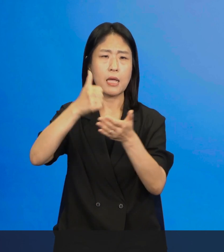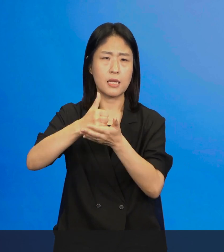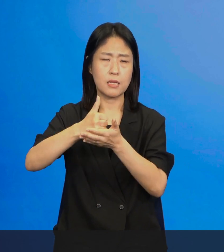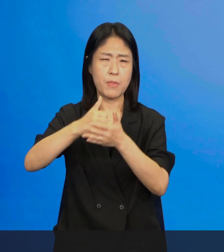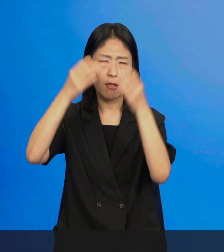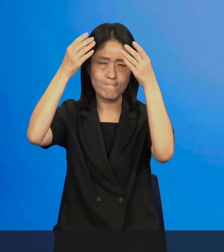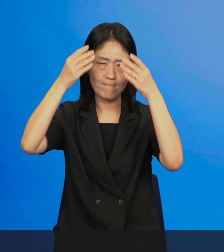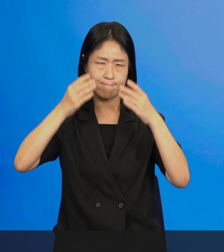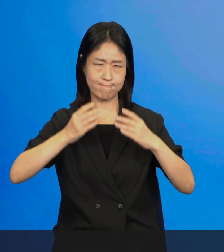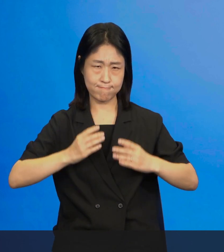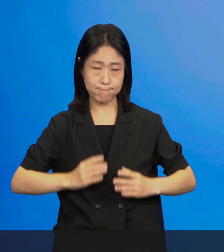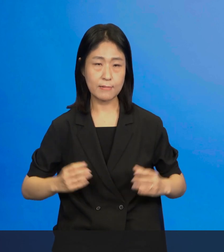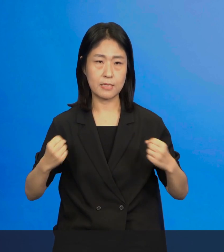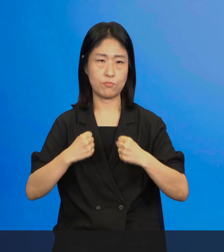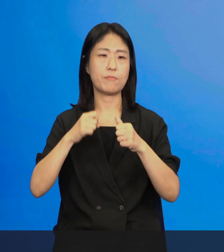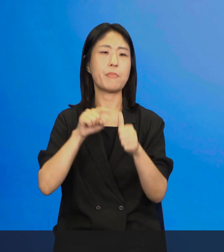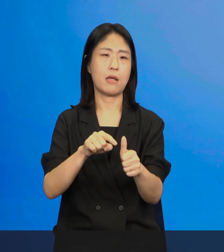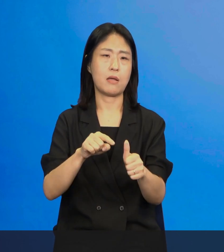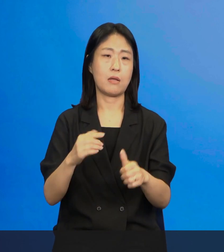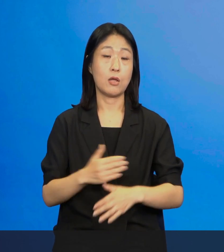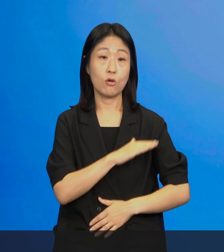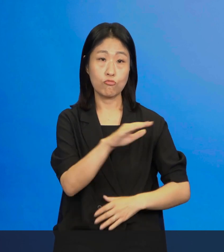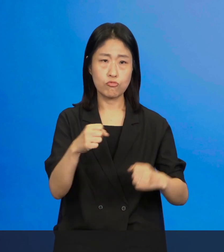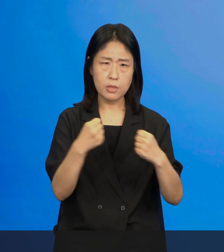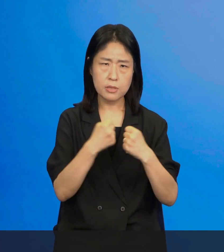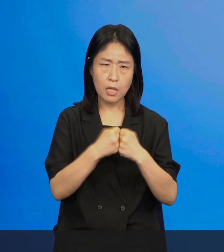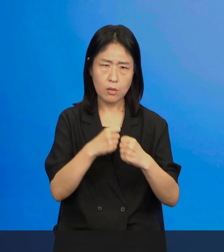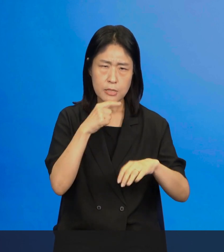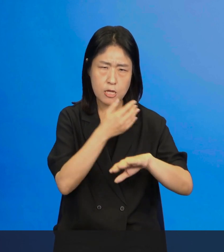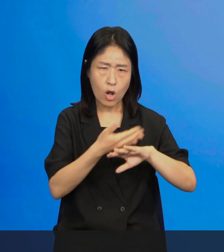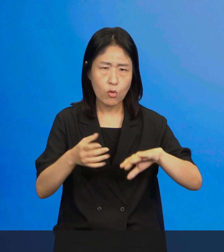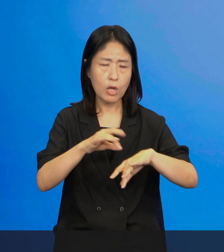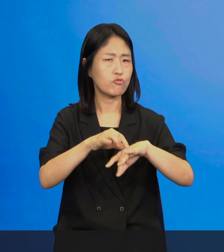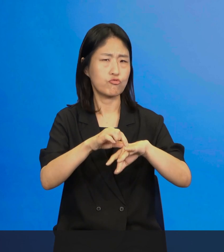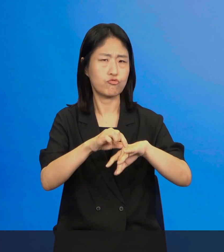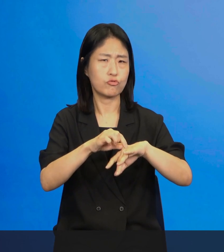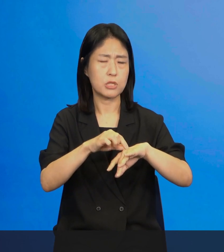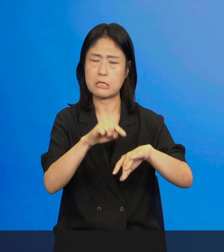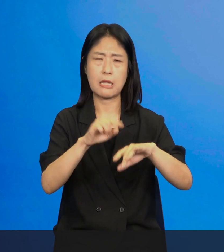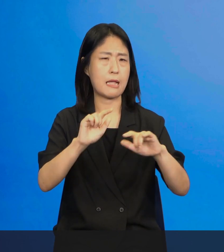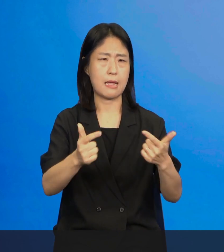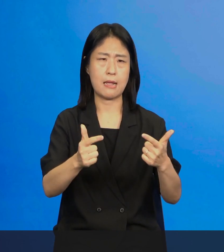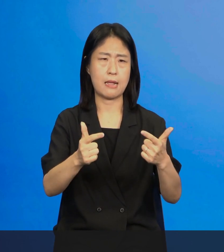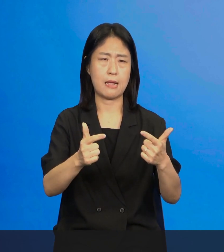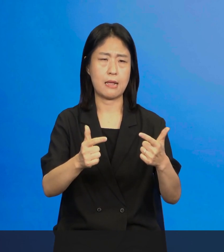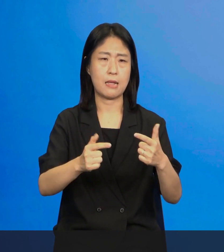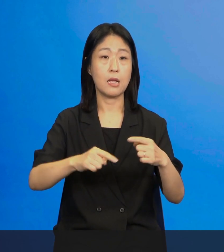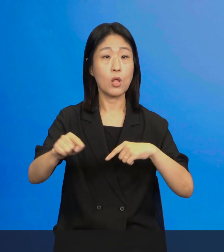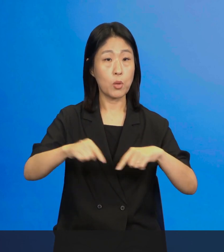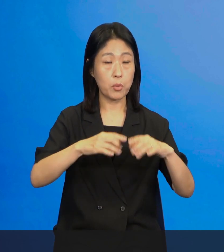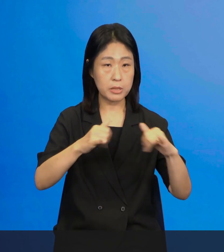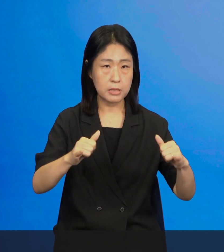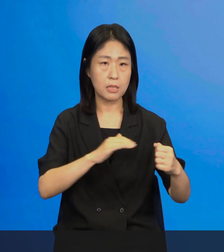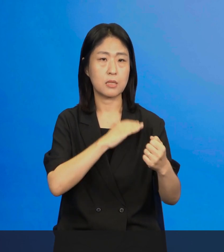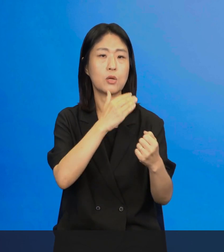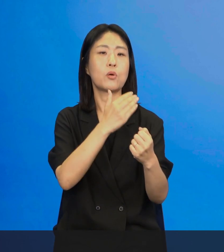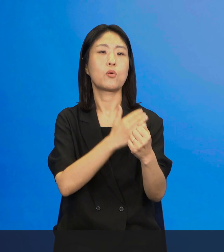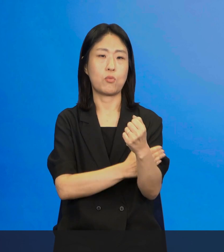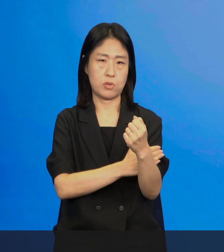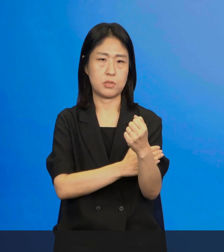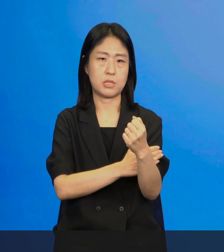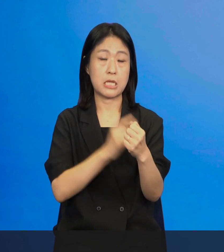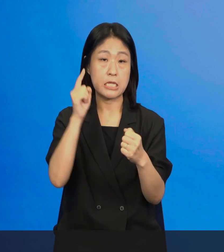하나님의 전신갑주를 입으라. 우리의 씨름은 혈과 육을 상대하는 것이 아니요